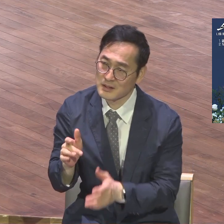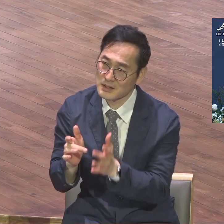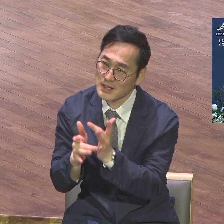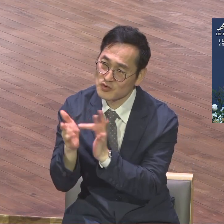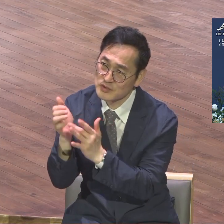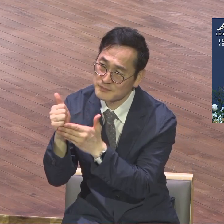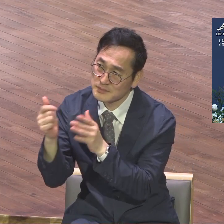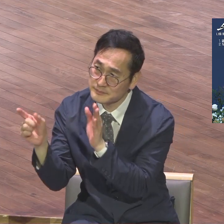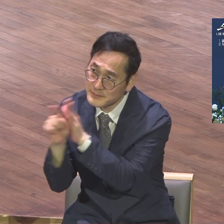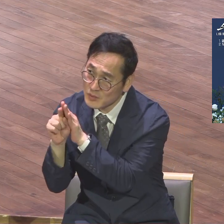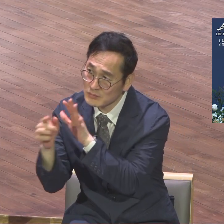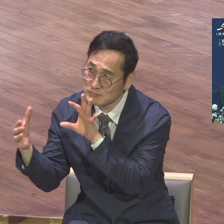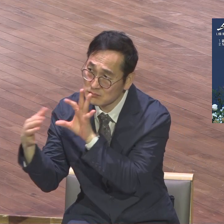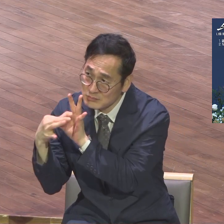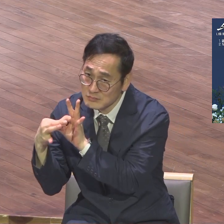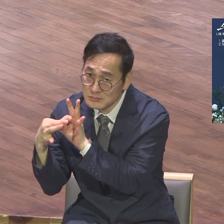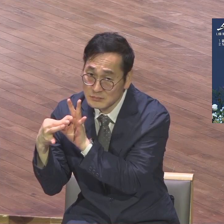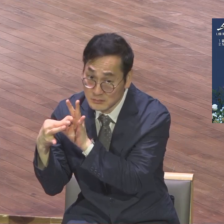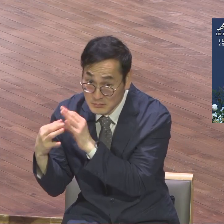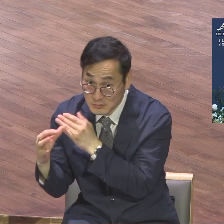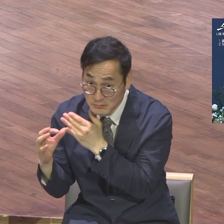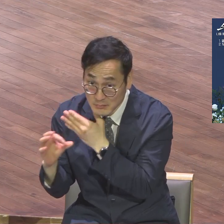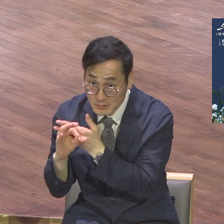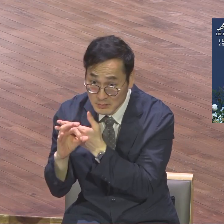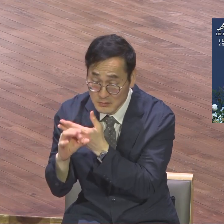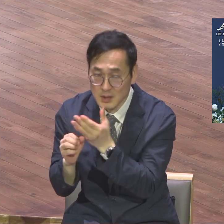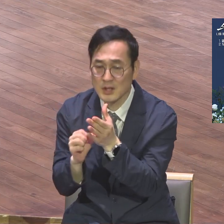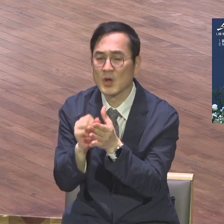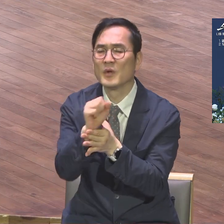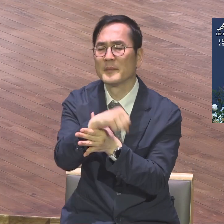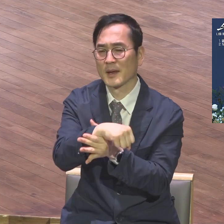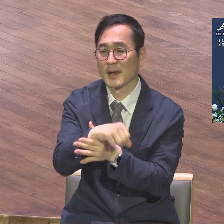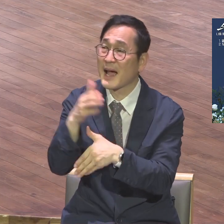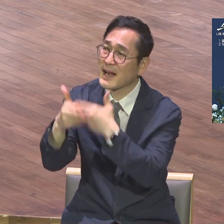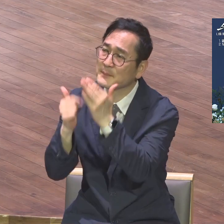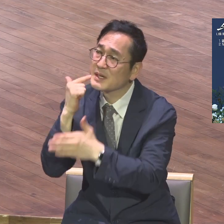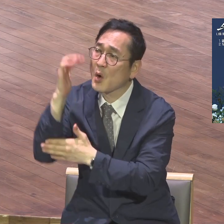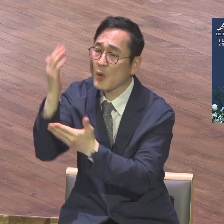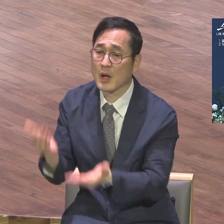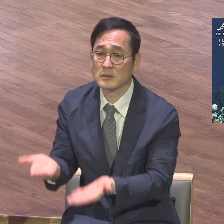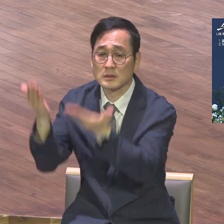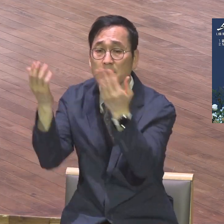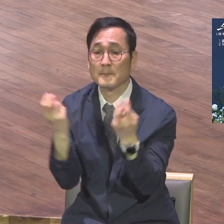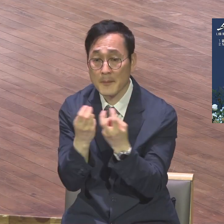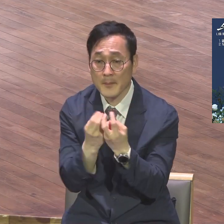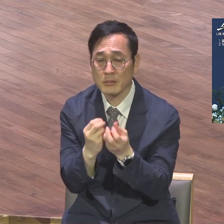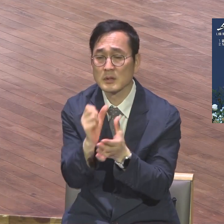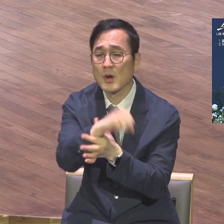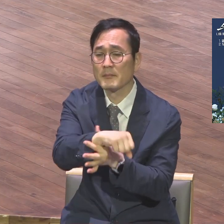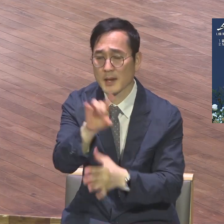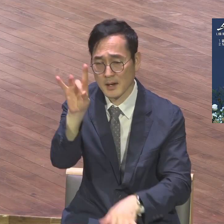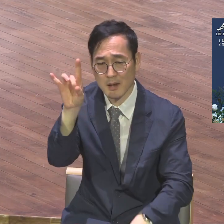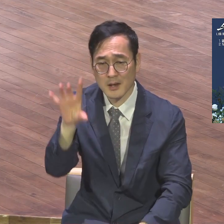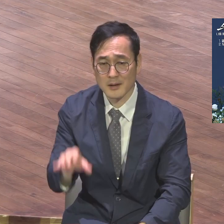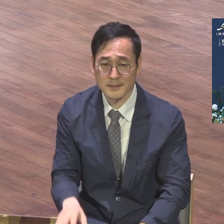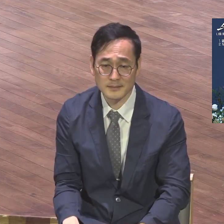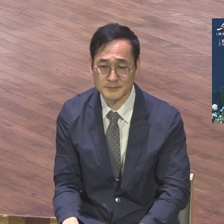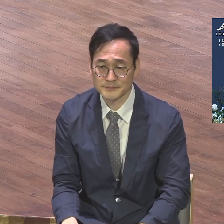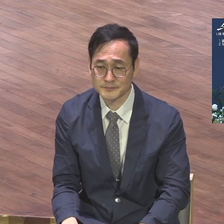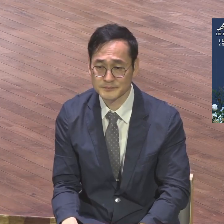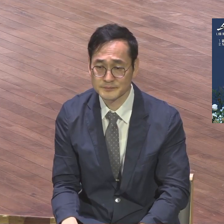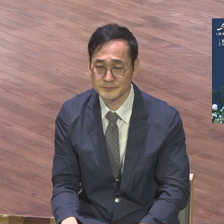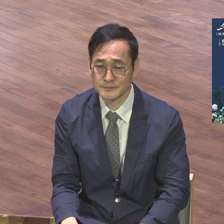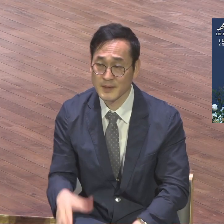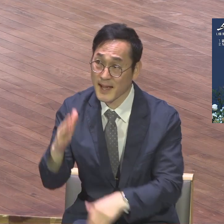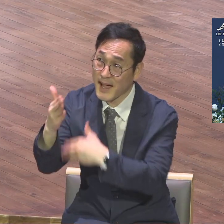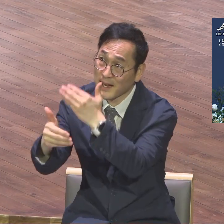열매 맺는 것입니다. 우리같이 보잘것없는 우리가 하나님께 뭘 하겠다는 얘기? 우리가 할 수 있는 건 하나님의